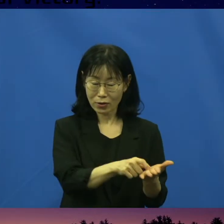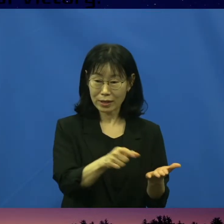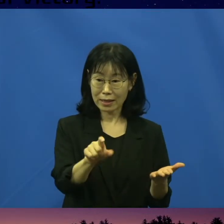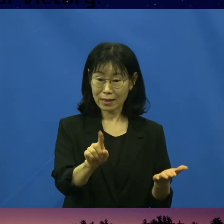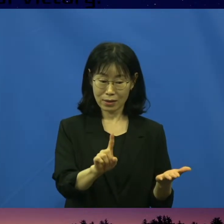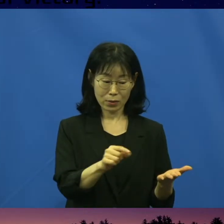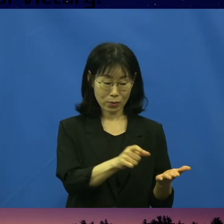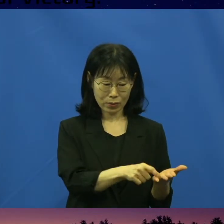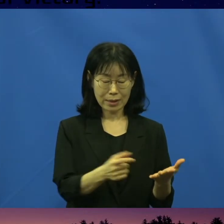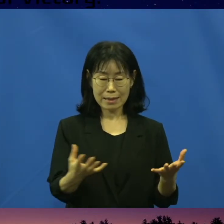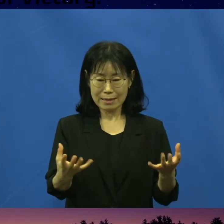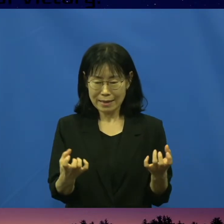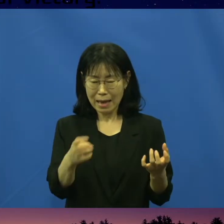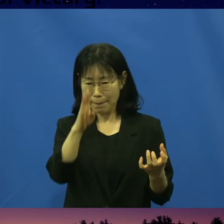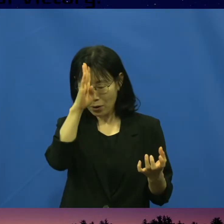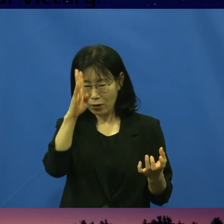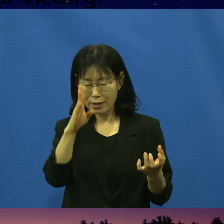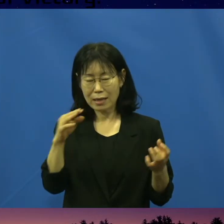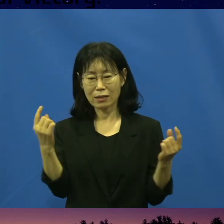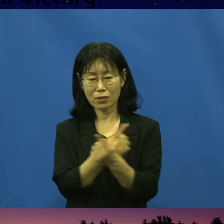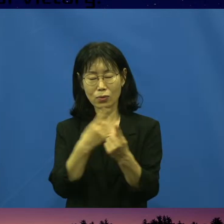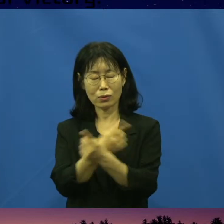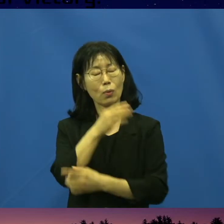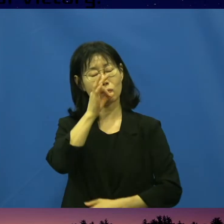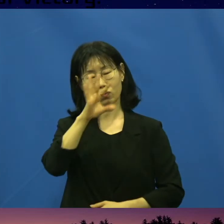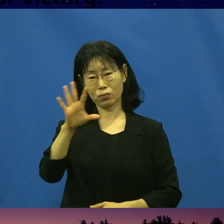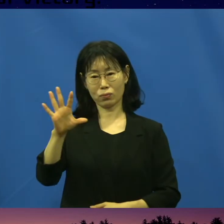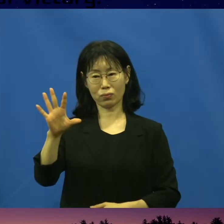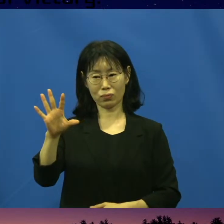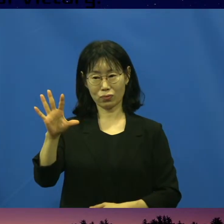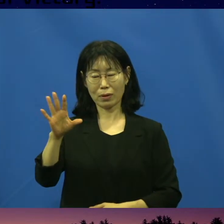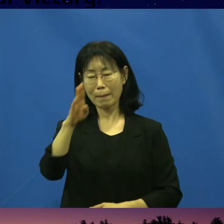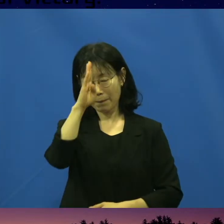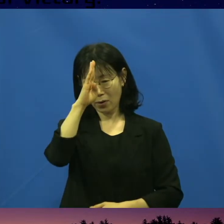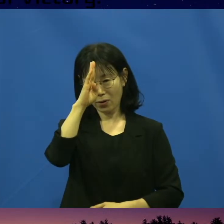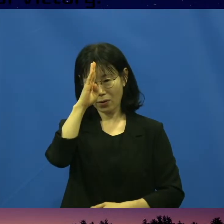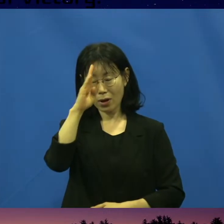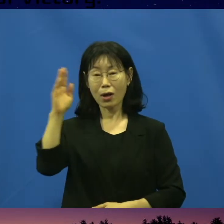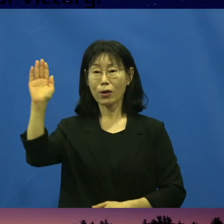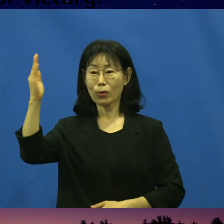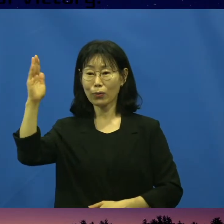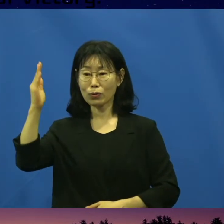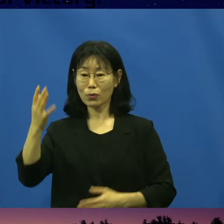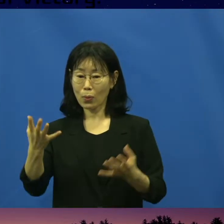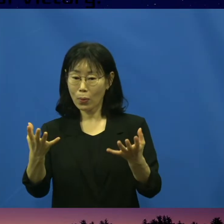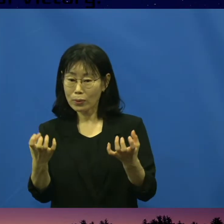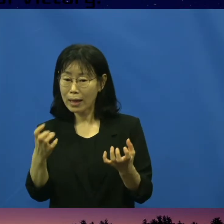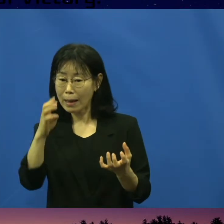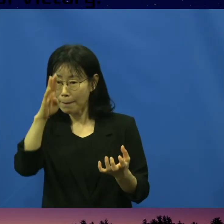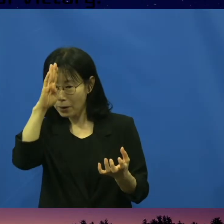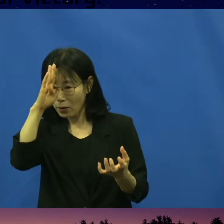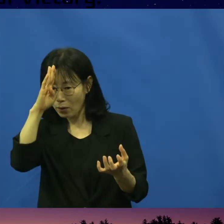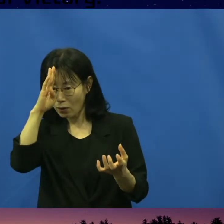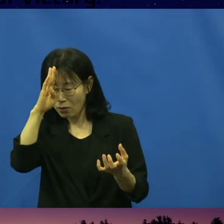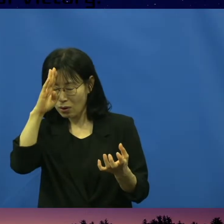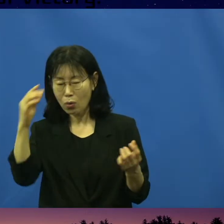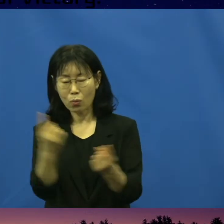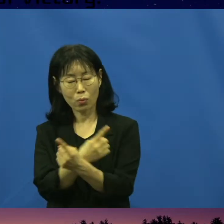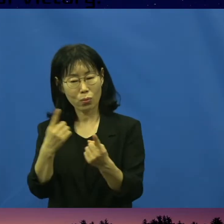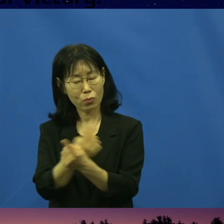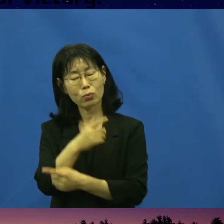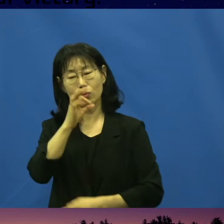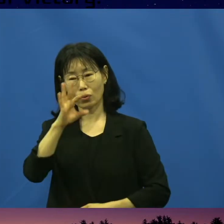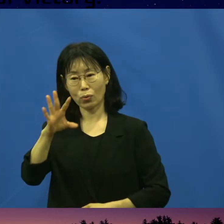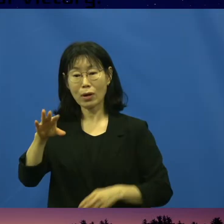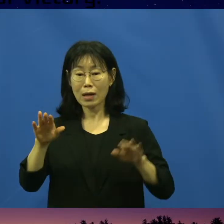굉장히 그 치료 불가능한 불치의 병. 오늘날도 여러분 나병은 현대의학으로 잘 못 고쳐요. 지금도